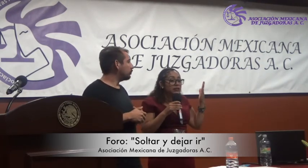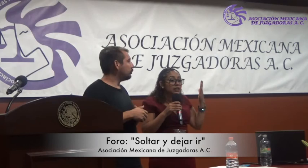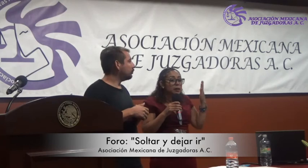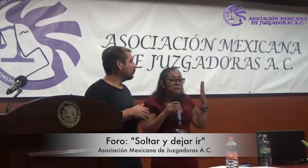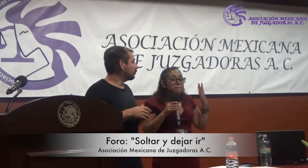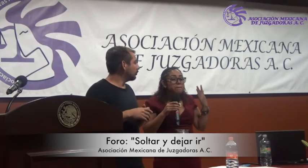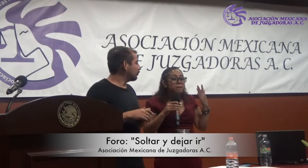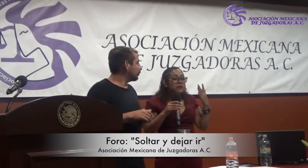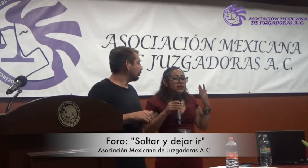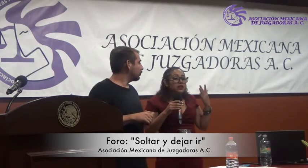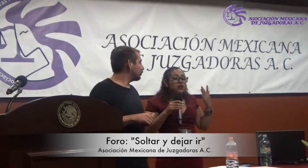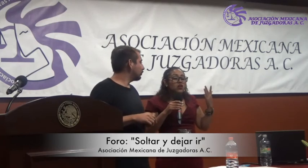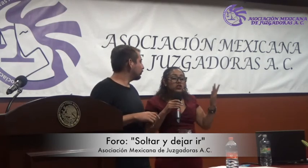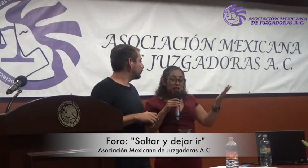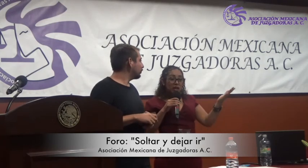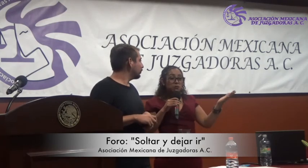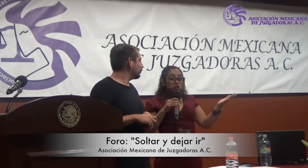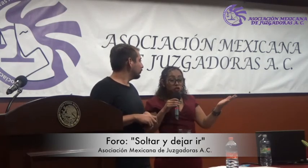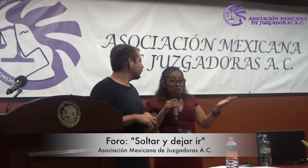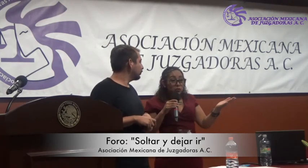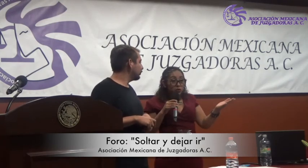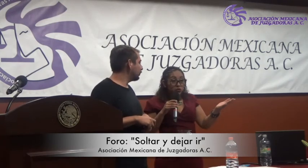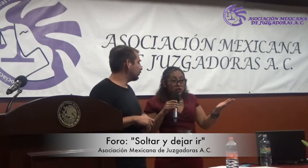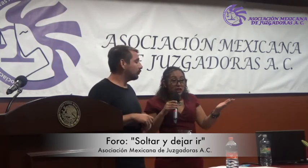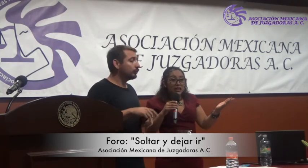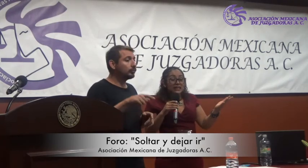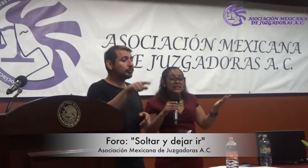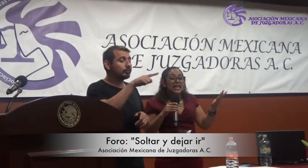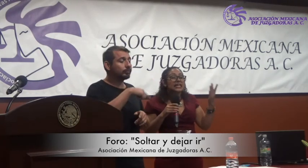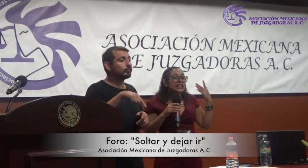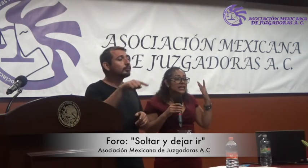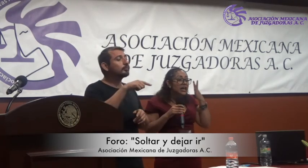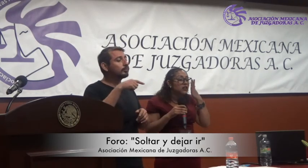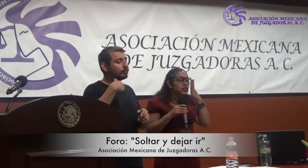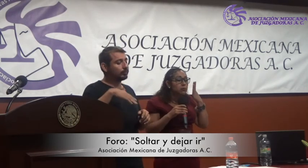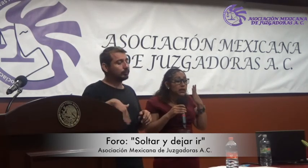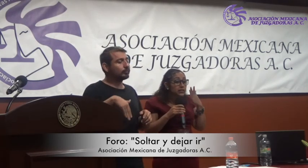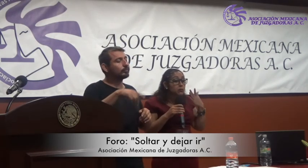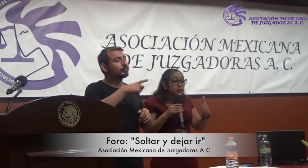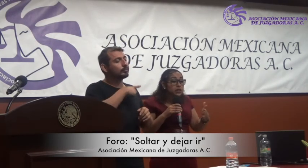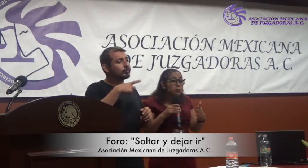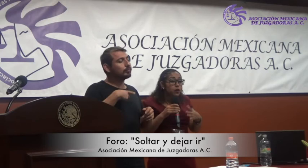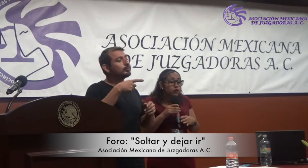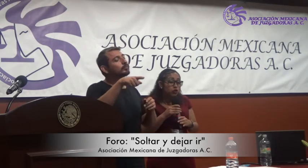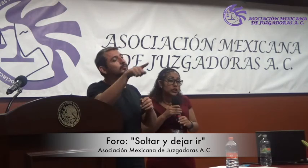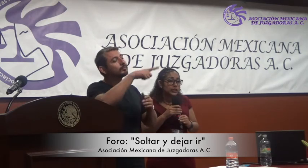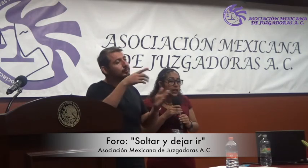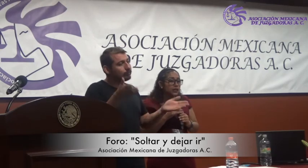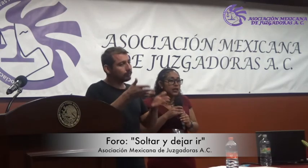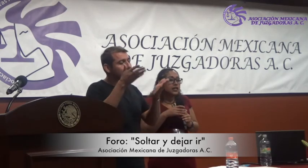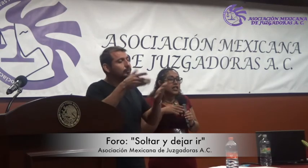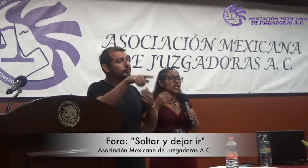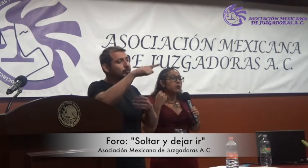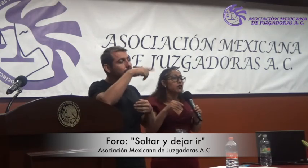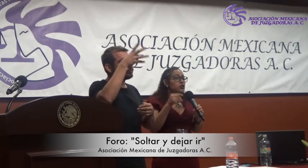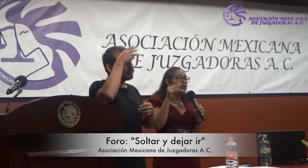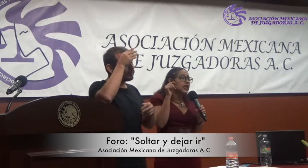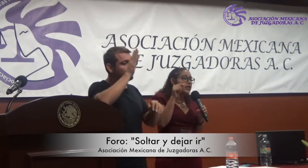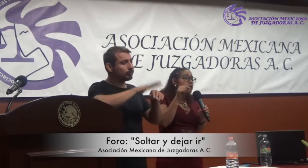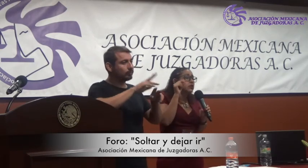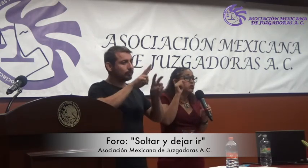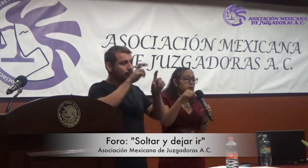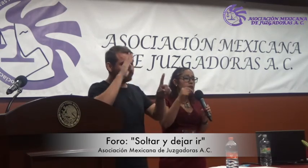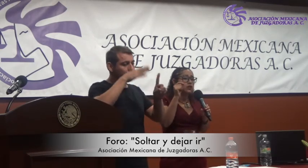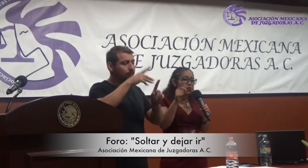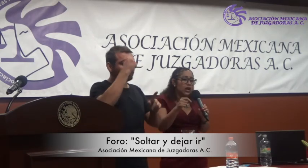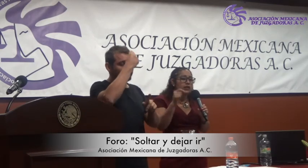principio, es que consigamos otras oportunidades de acercarnos a más temas y de profundizar. Y de profundizar